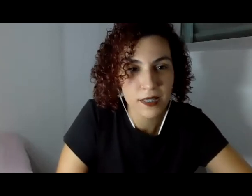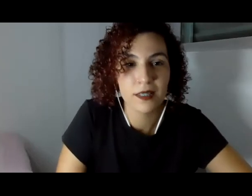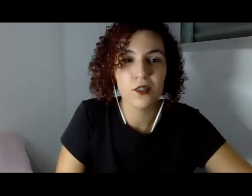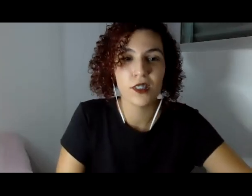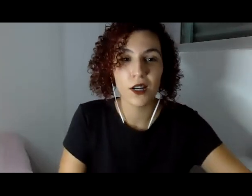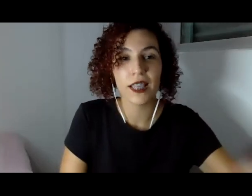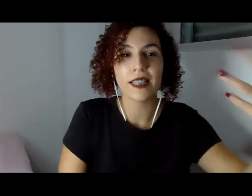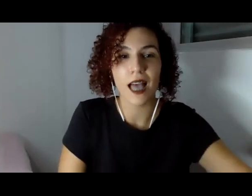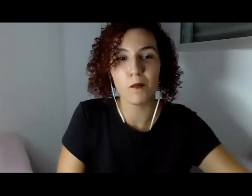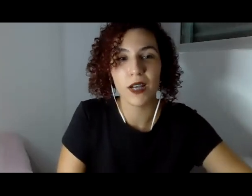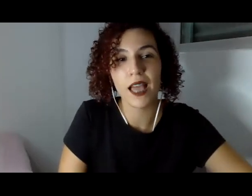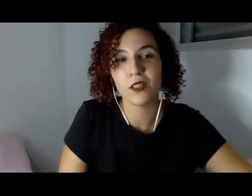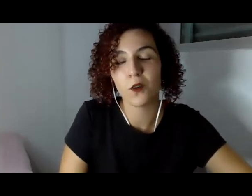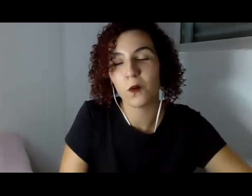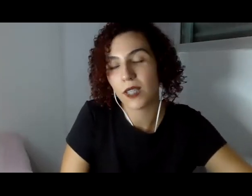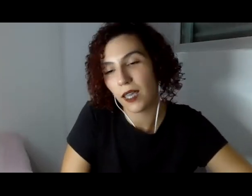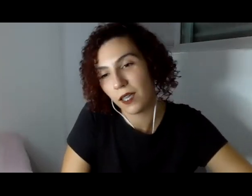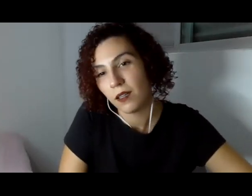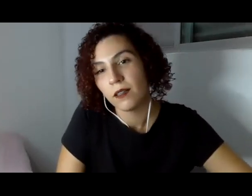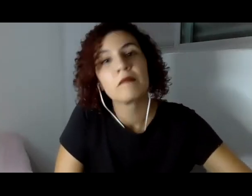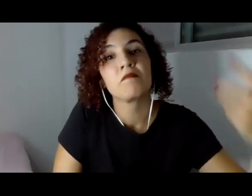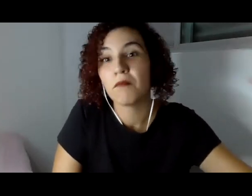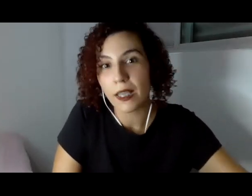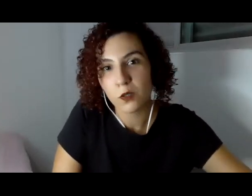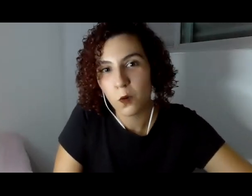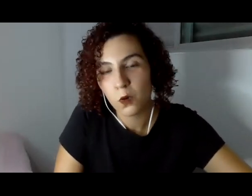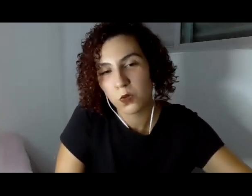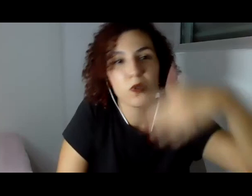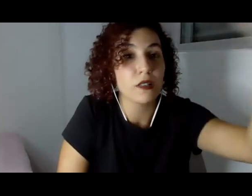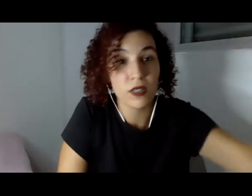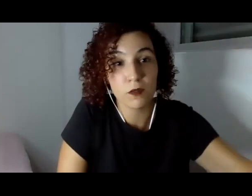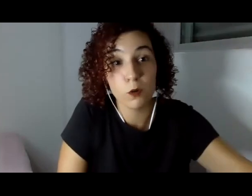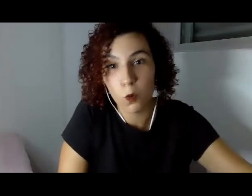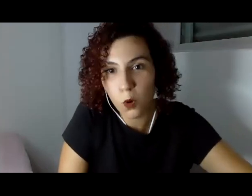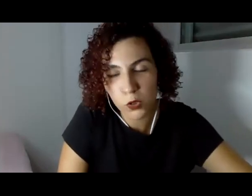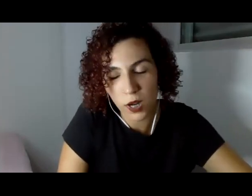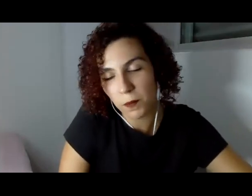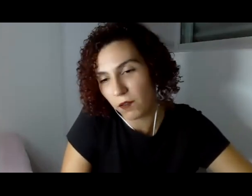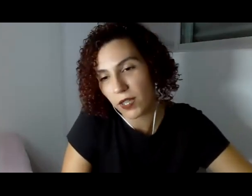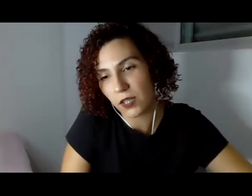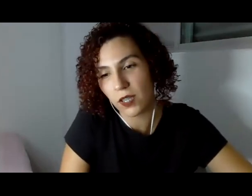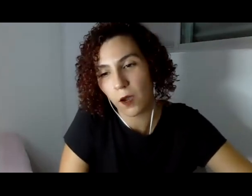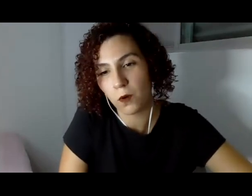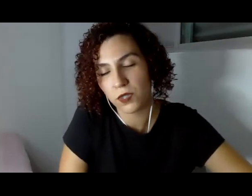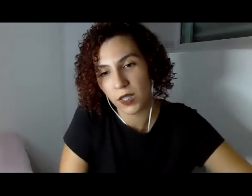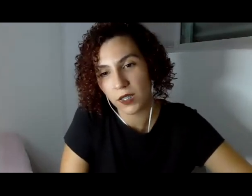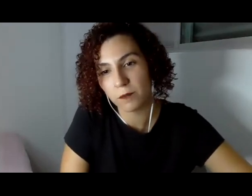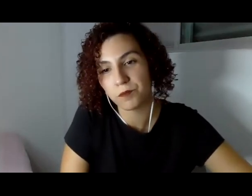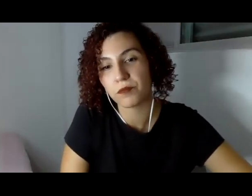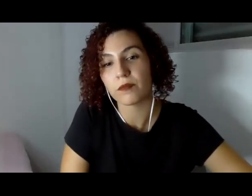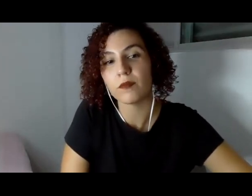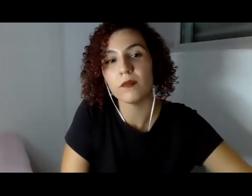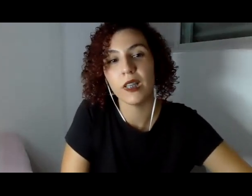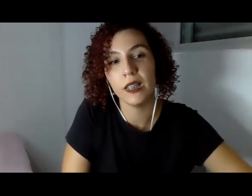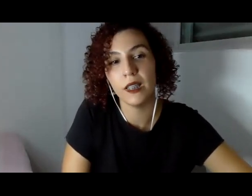como o Kézia está dizendo aí, quem sabe, né? A gente consegue mais cursos, às vezes vira um curso, né? Porque, na verdade, aqui é uma oficina.